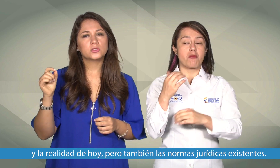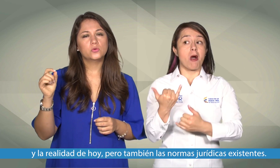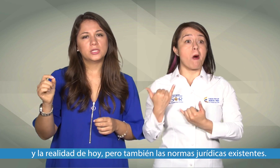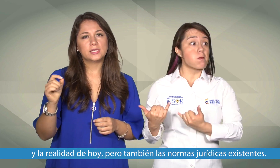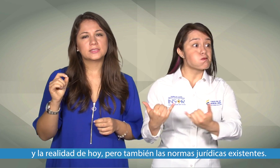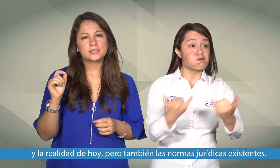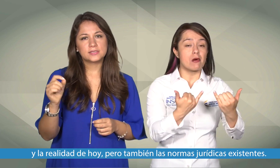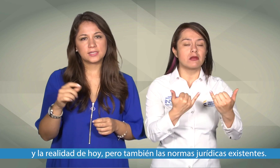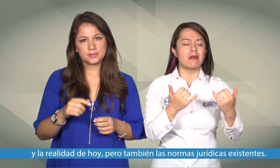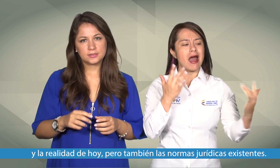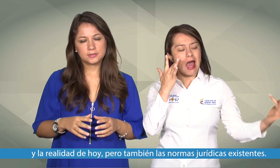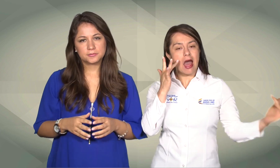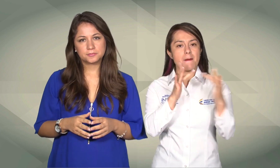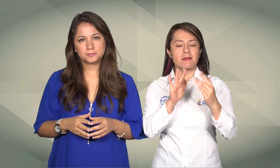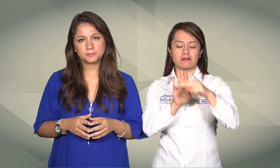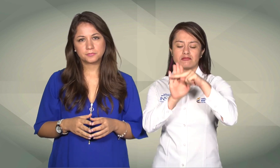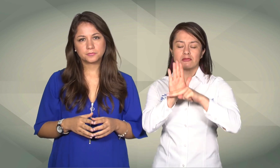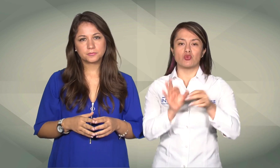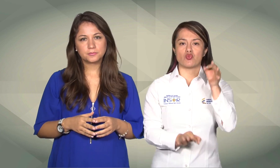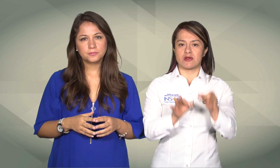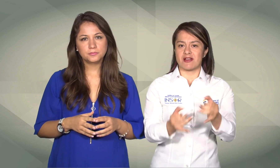las normas jurídicas existentes.